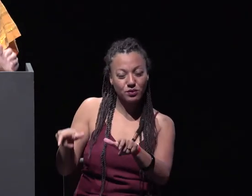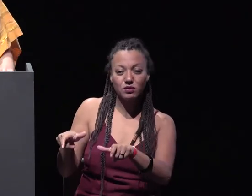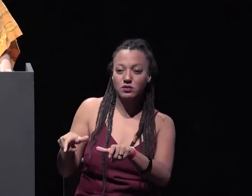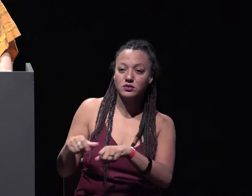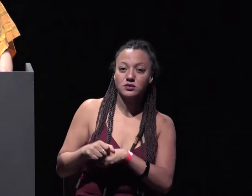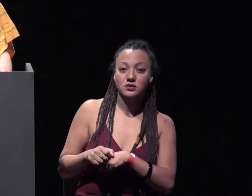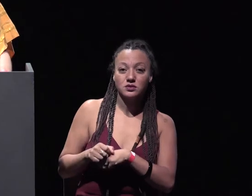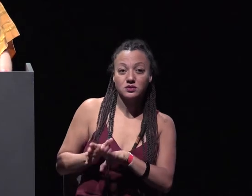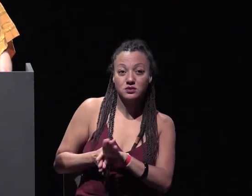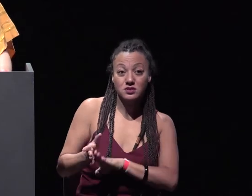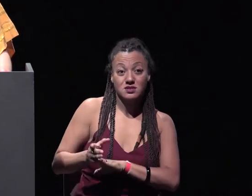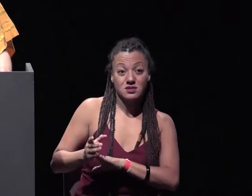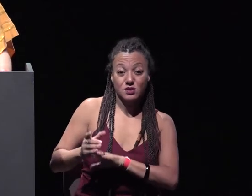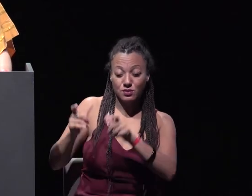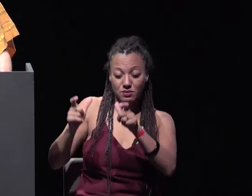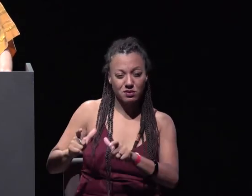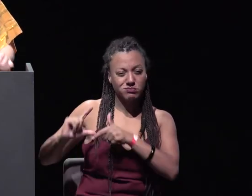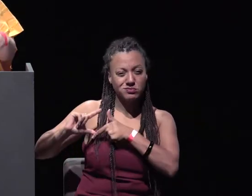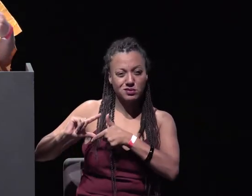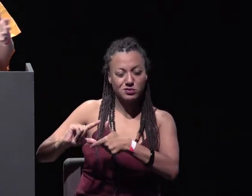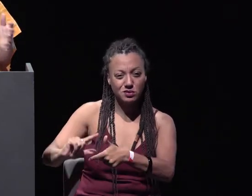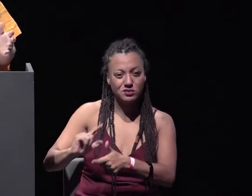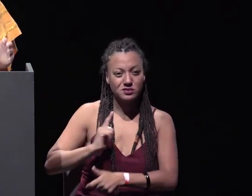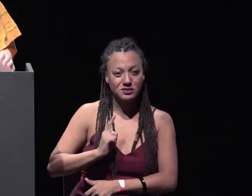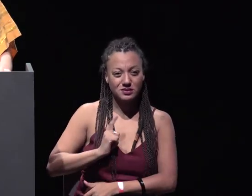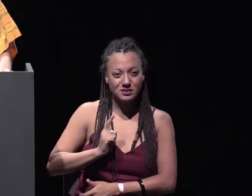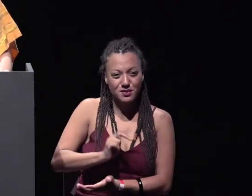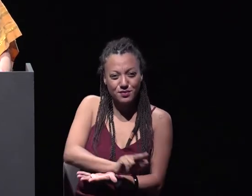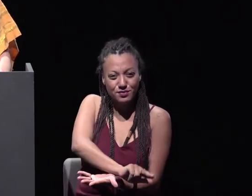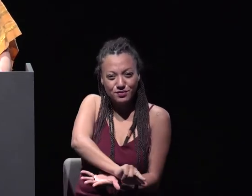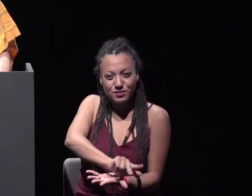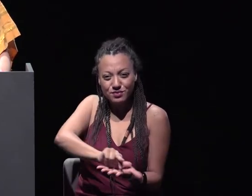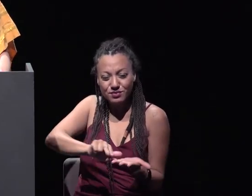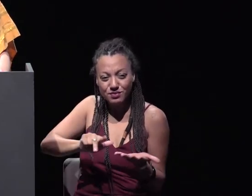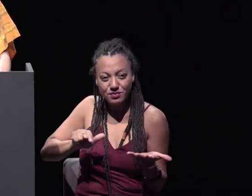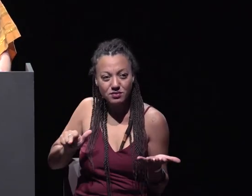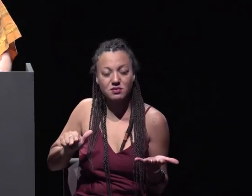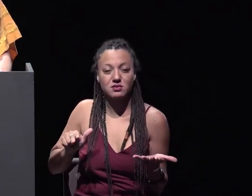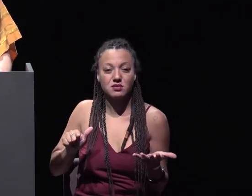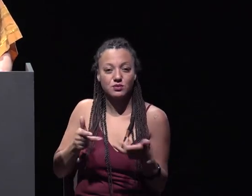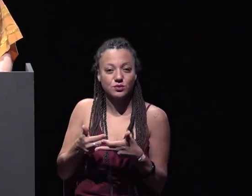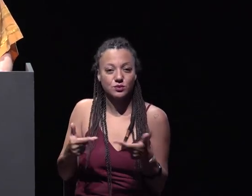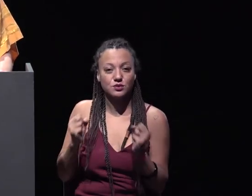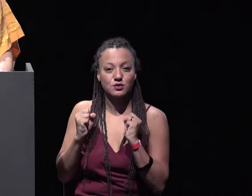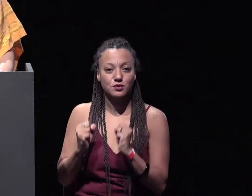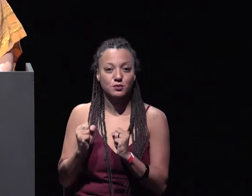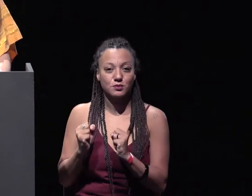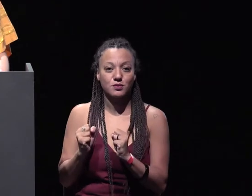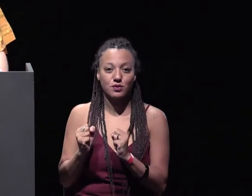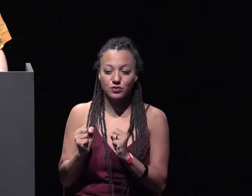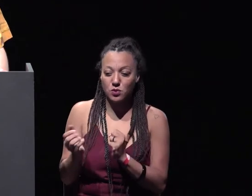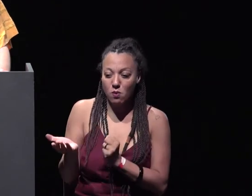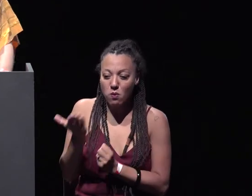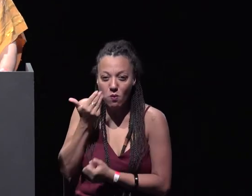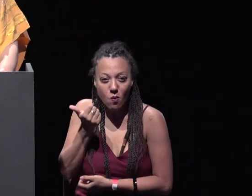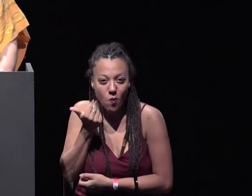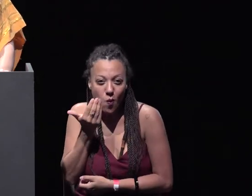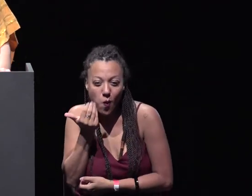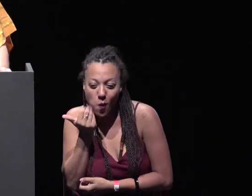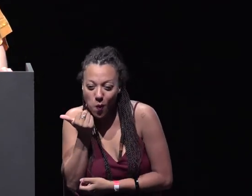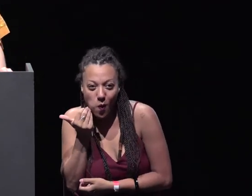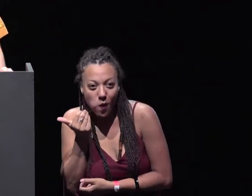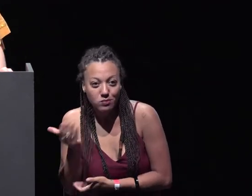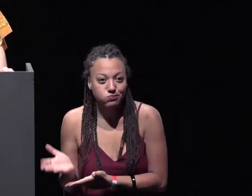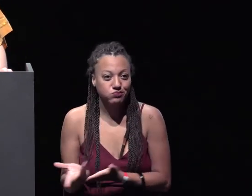desses territórios tradicionais existem inúmeros elementos que podem ser utilizados dentro da sala de